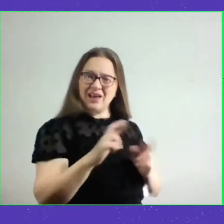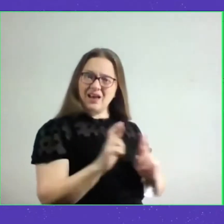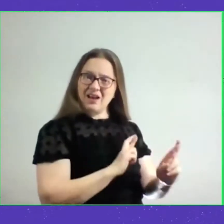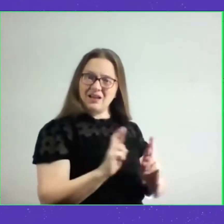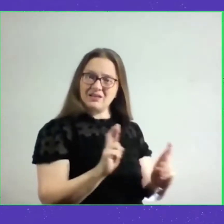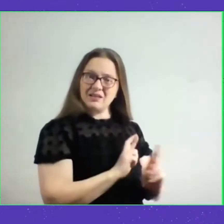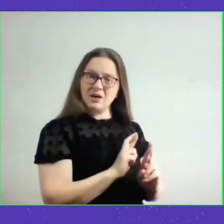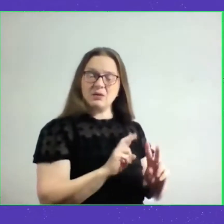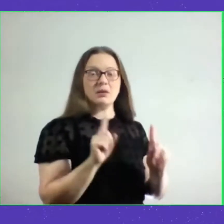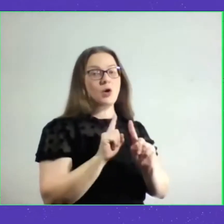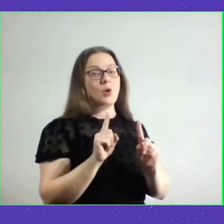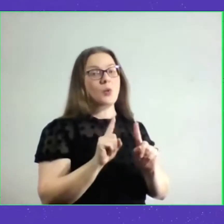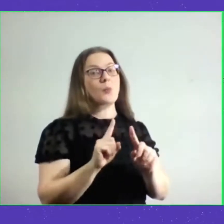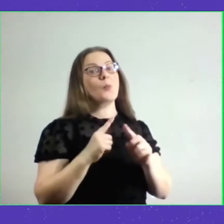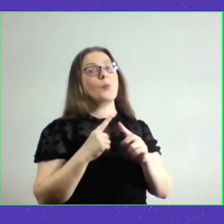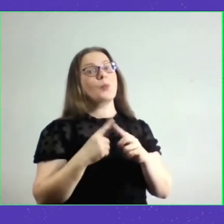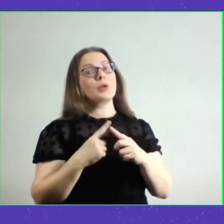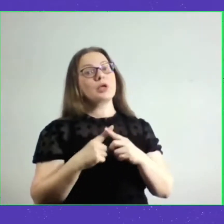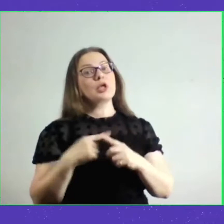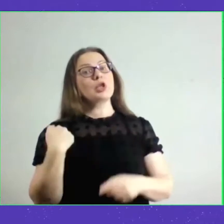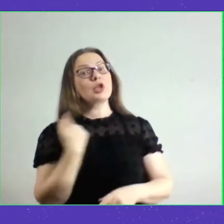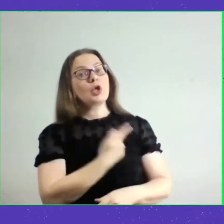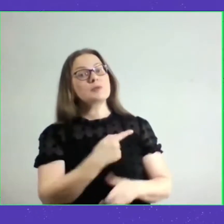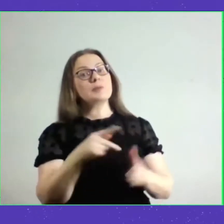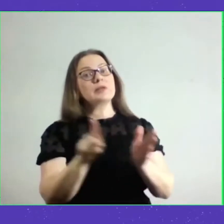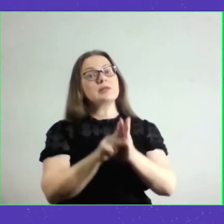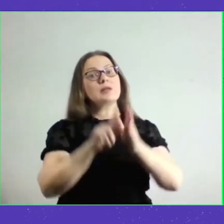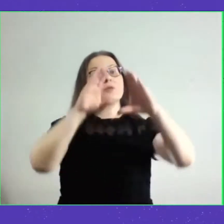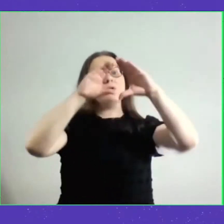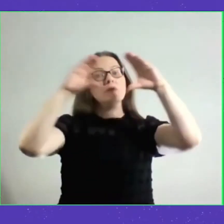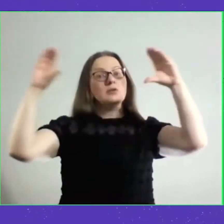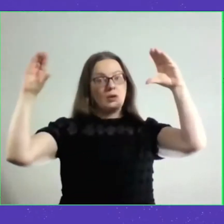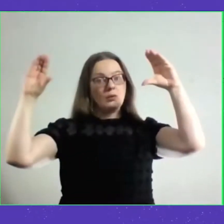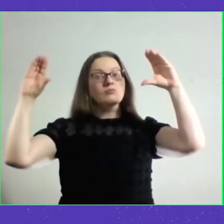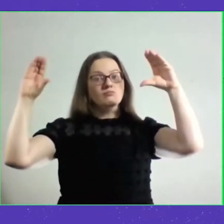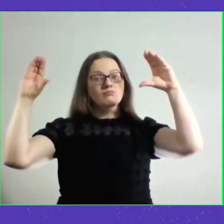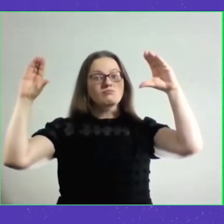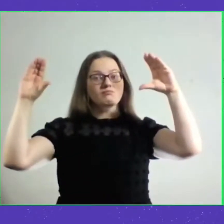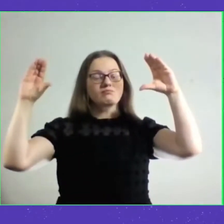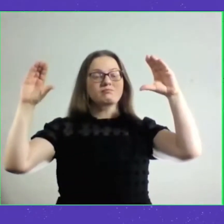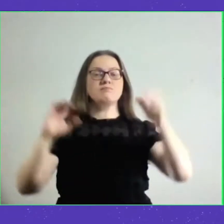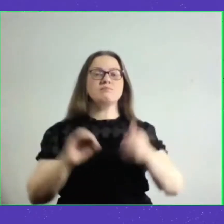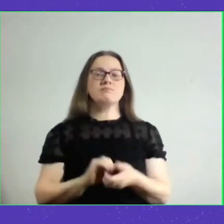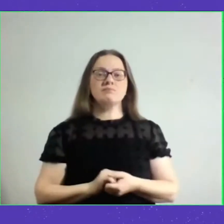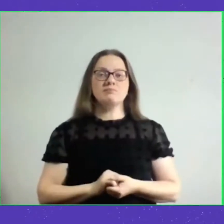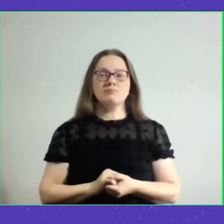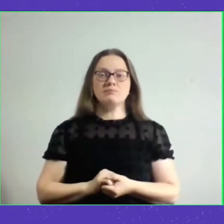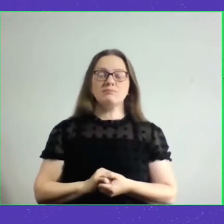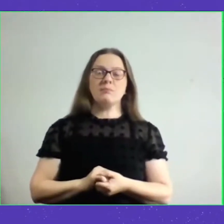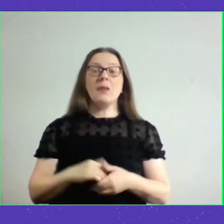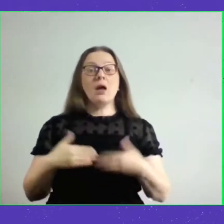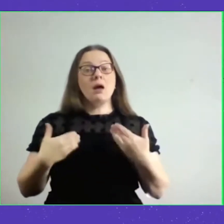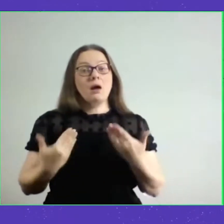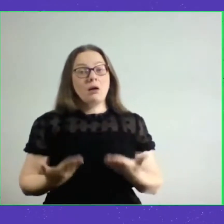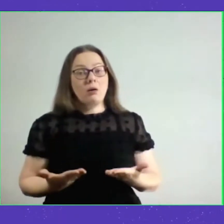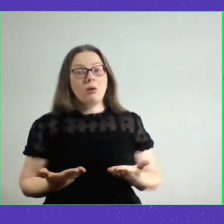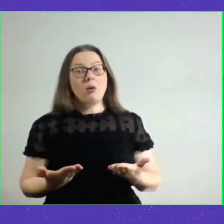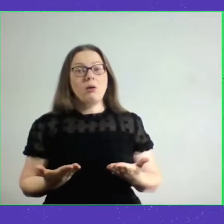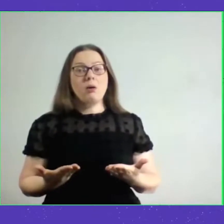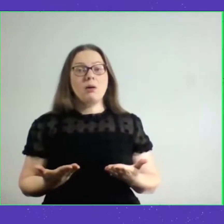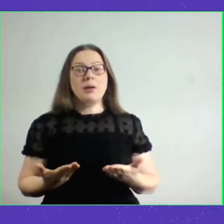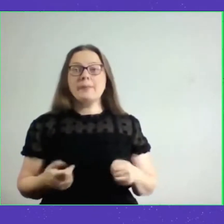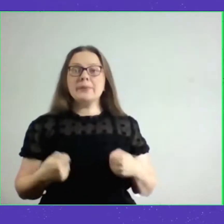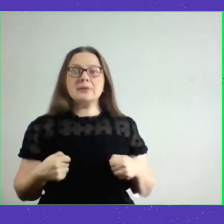céu. Muito bem, essa é a nossa posição. E a questão é, nós precisamos guardar essa